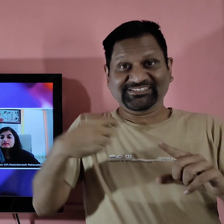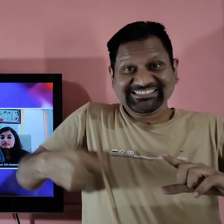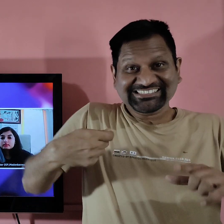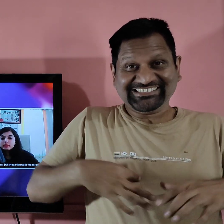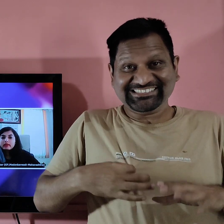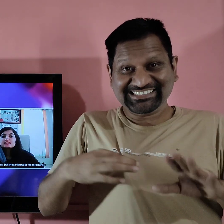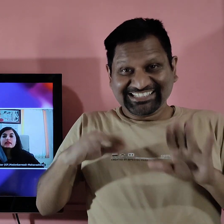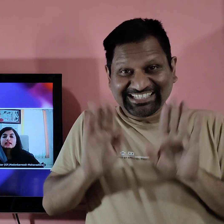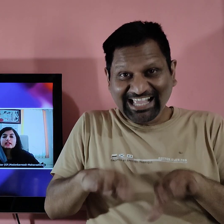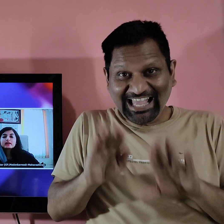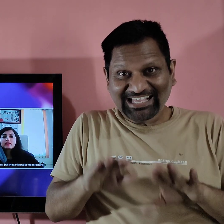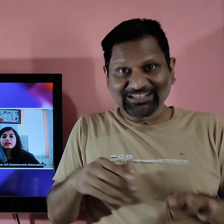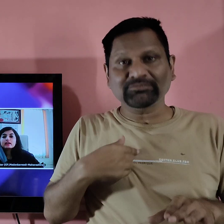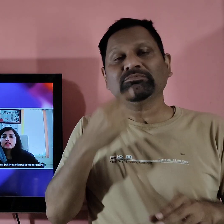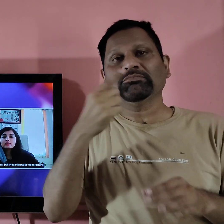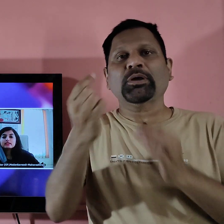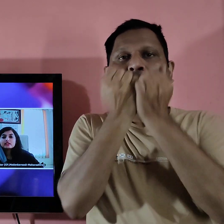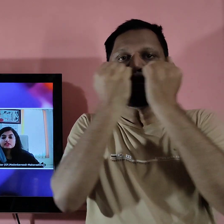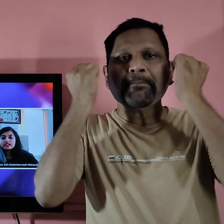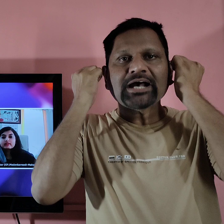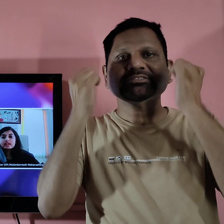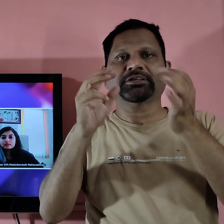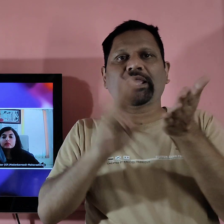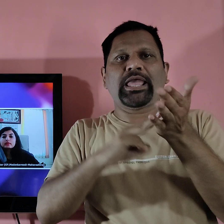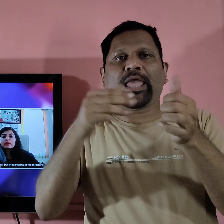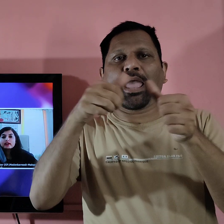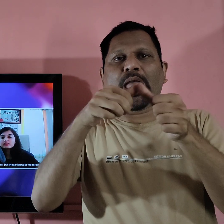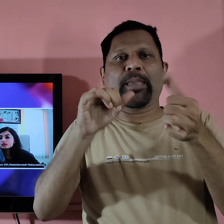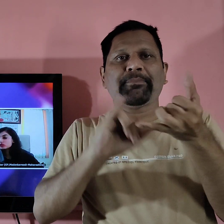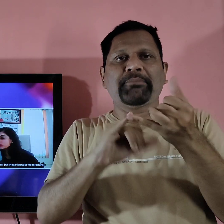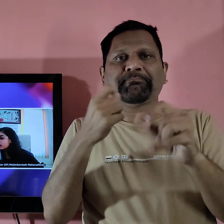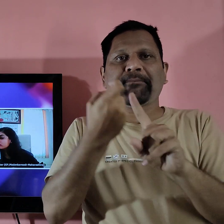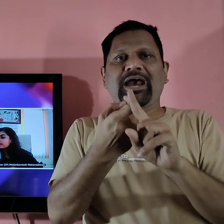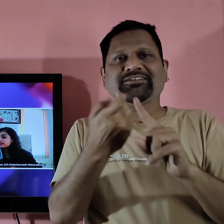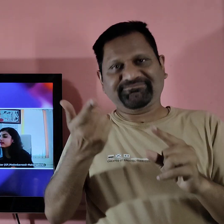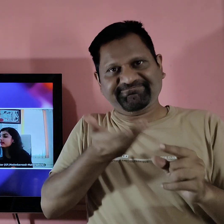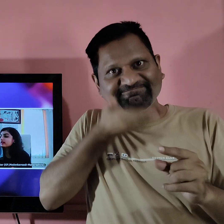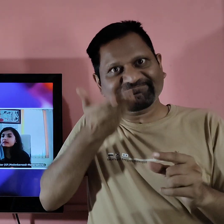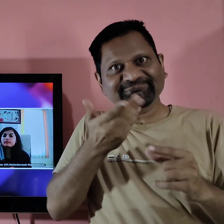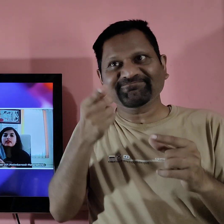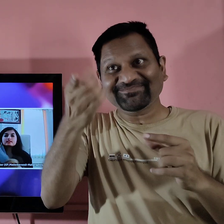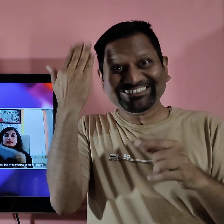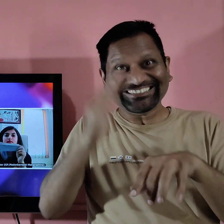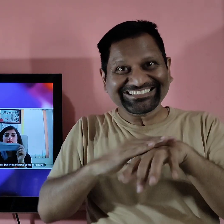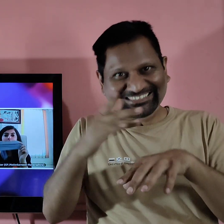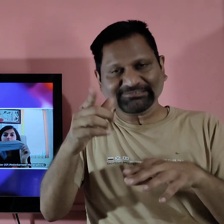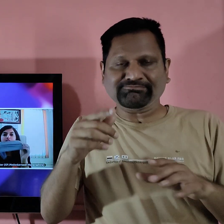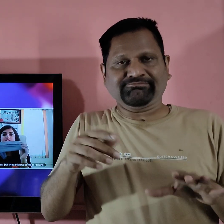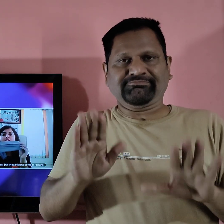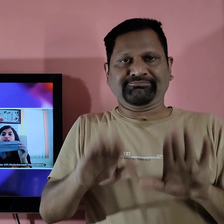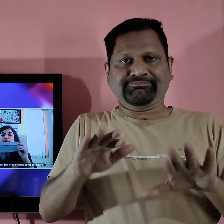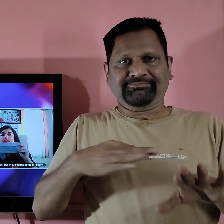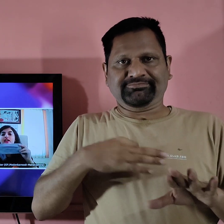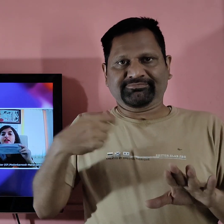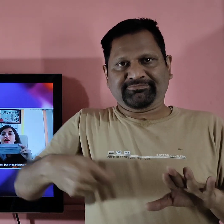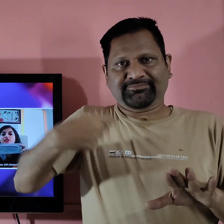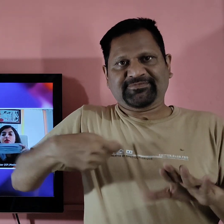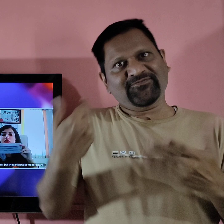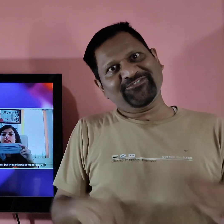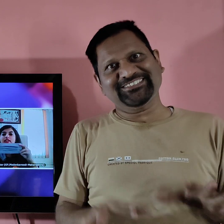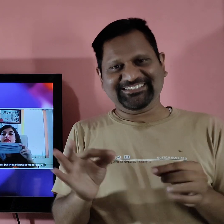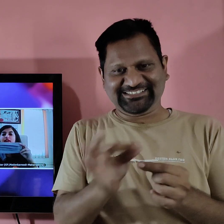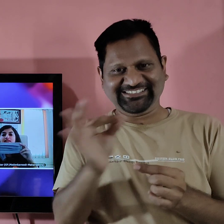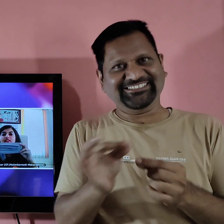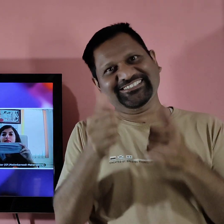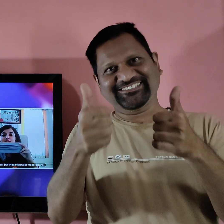हमने मास्क बनाने का काम दिया। जो सेल्फ हेल्प ग्रुप है 5, उनको हमने इस प्रकार के मास्क बनाने का काम